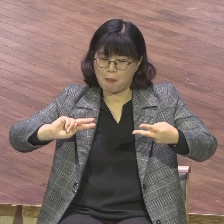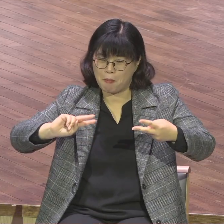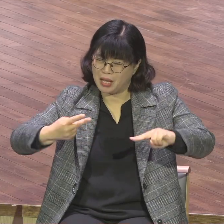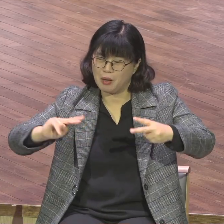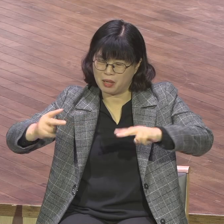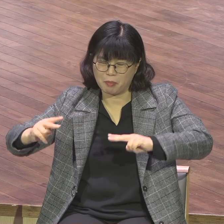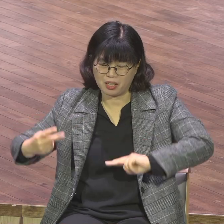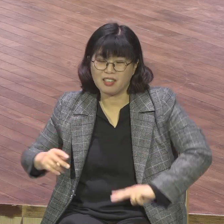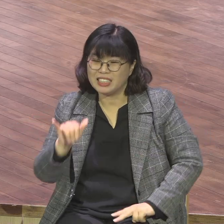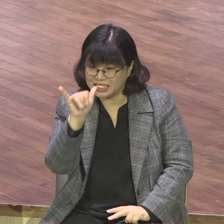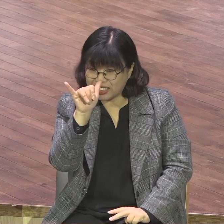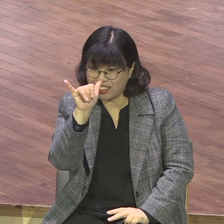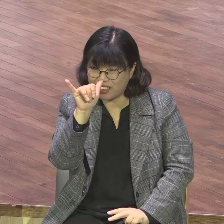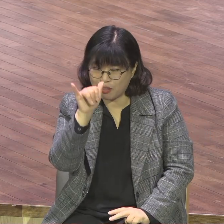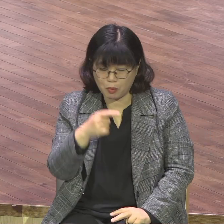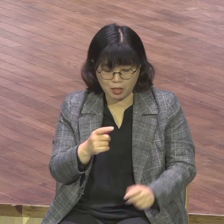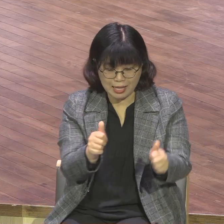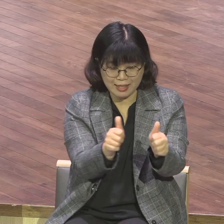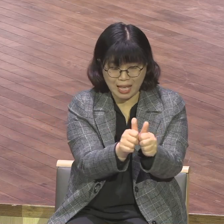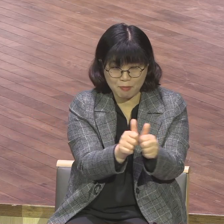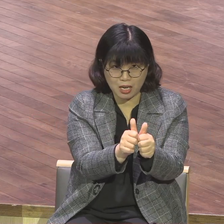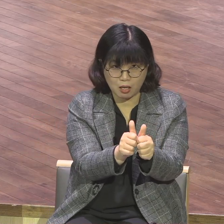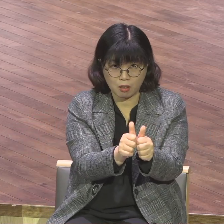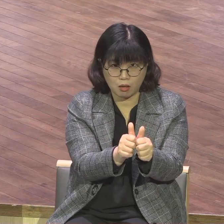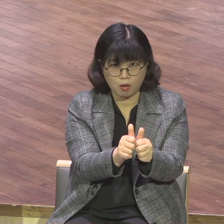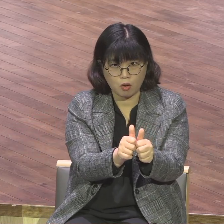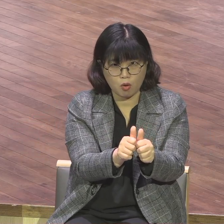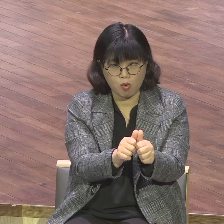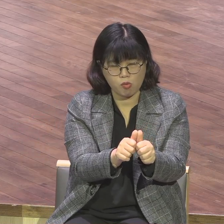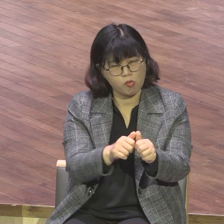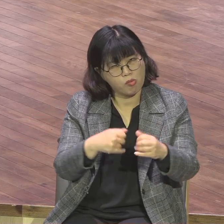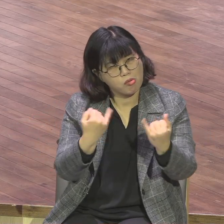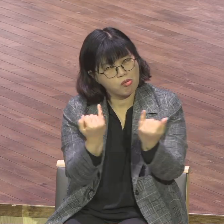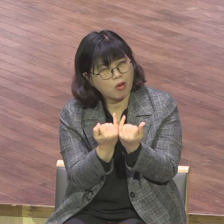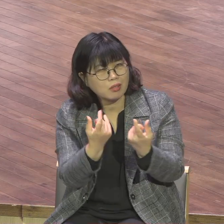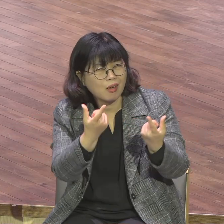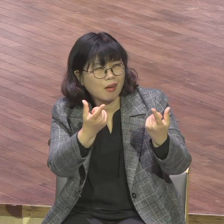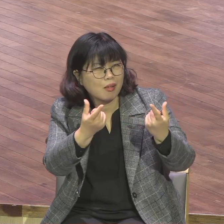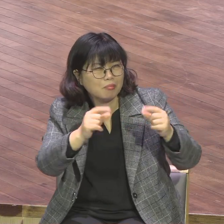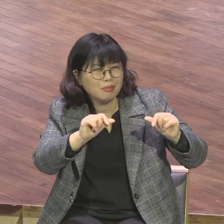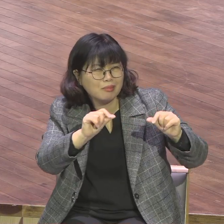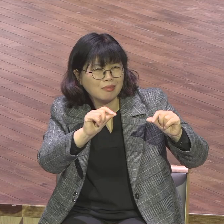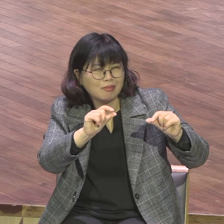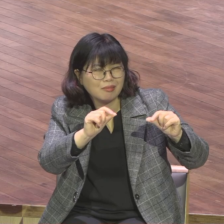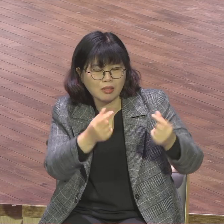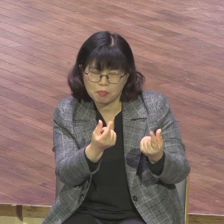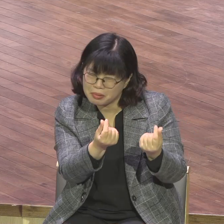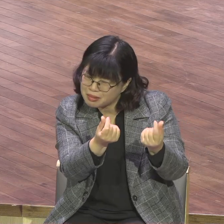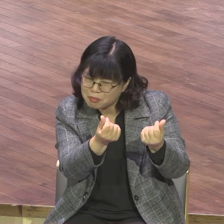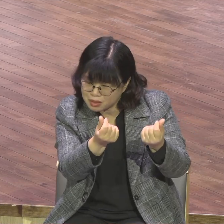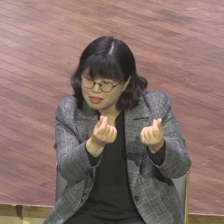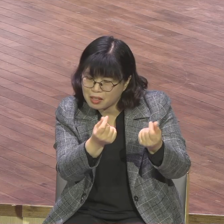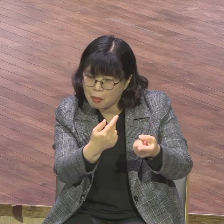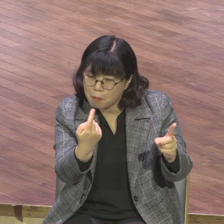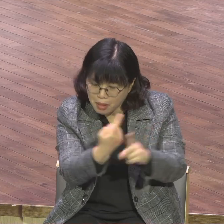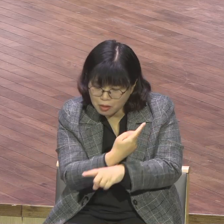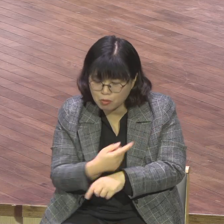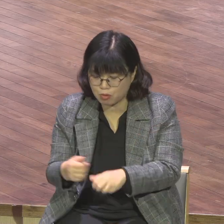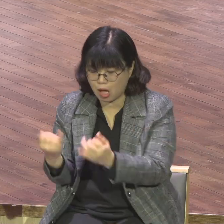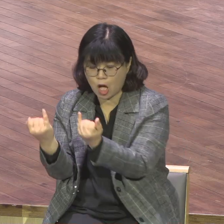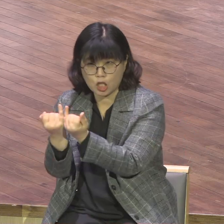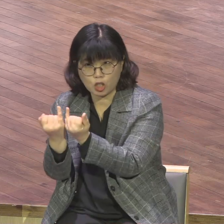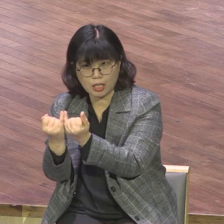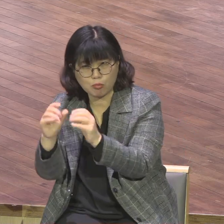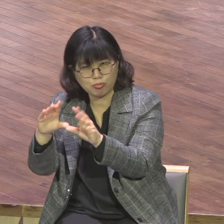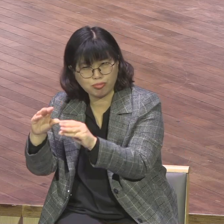바뀌게 돼요. 그걸 빨리 눈치채야 됩니다. 그 지금 또 50 넘어서 60 된 사람들이 주장을 계속하면 그 가정